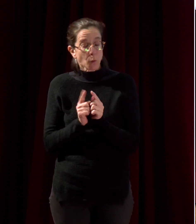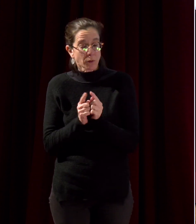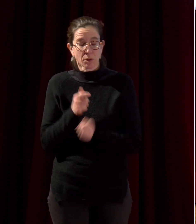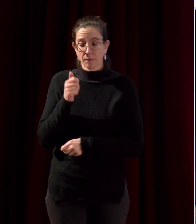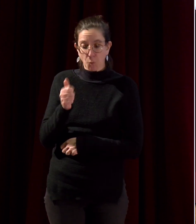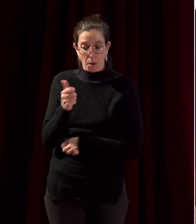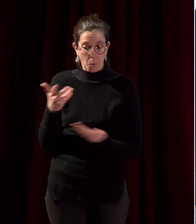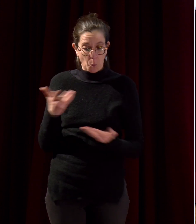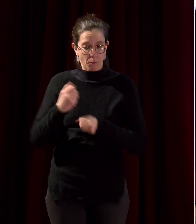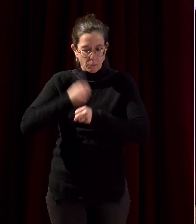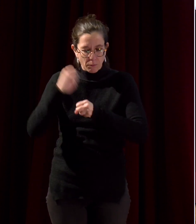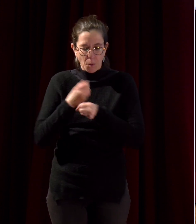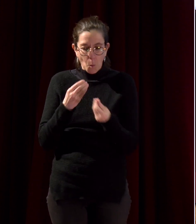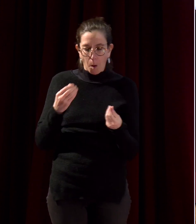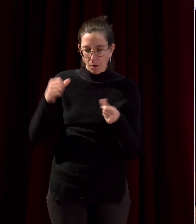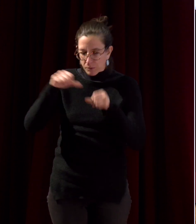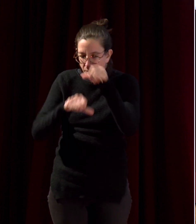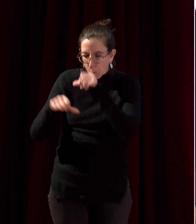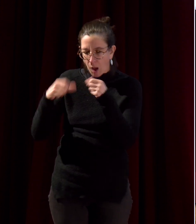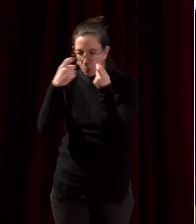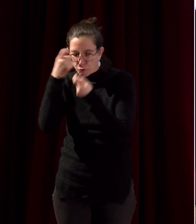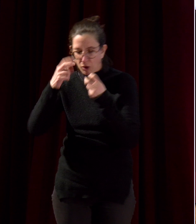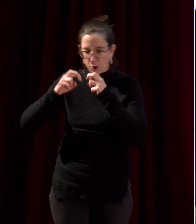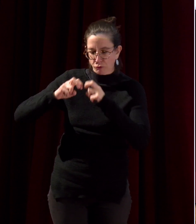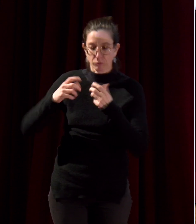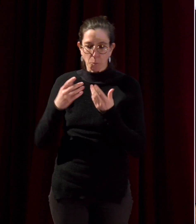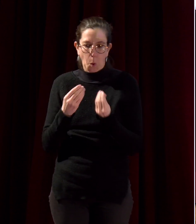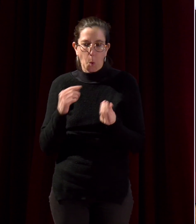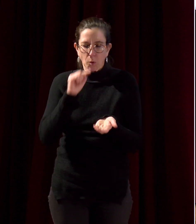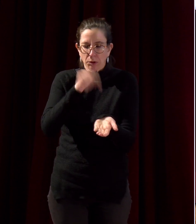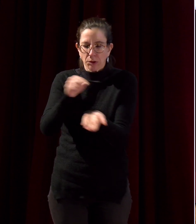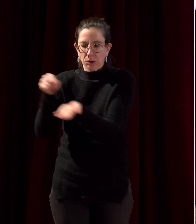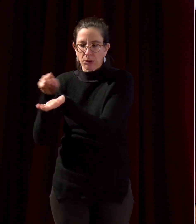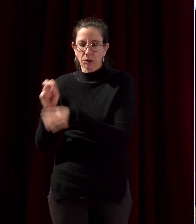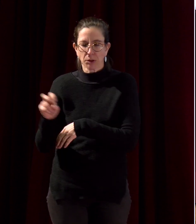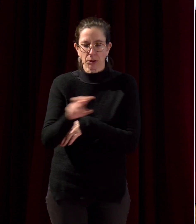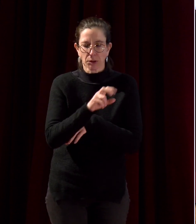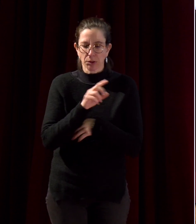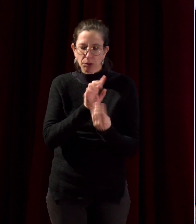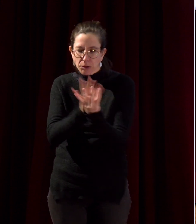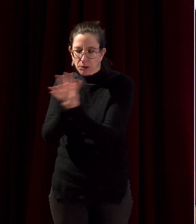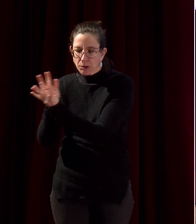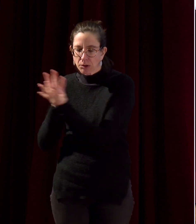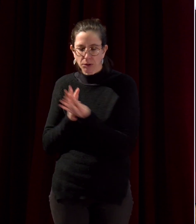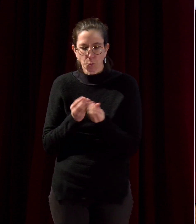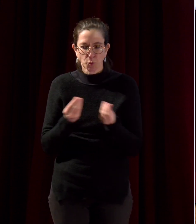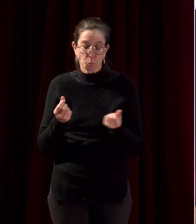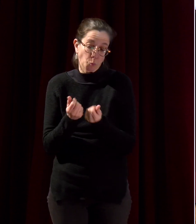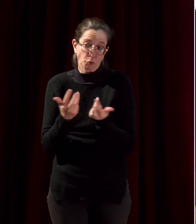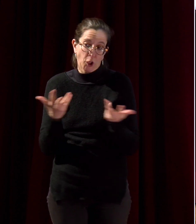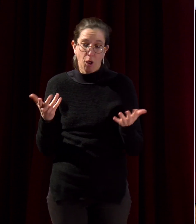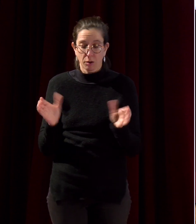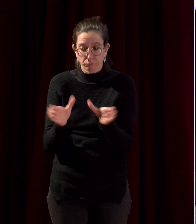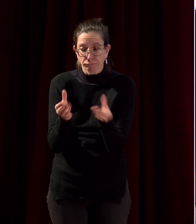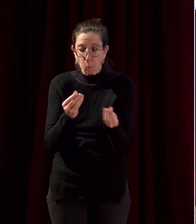terrain, et c'est une discipline qui vous a amené en Afrique centrale à rencontrer les fameux pygmées, les populations